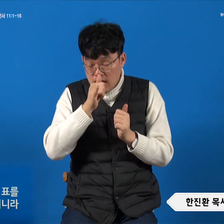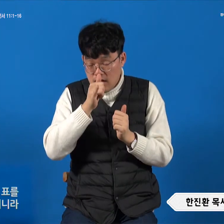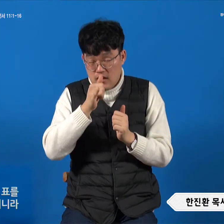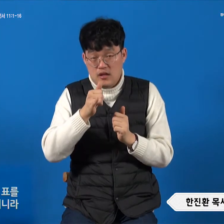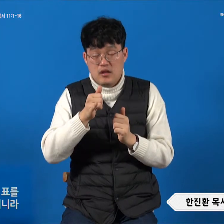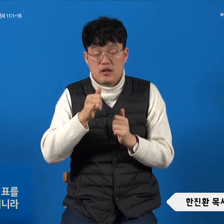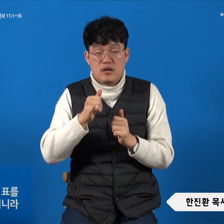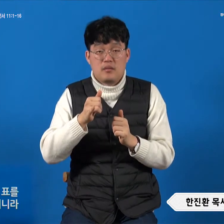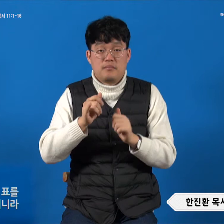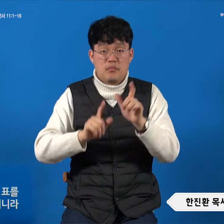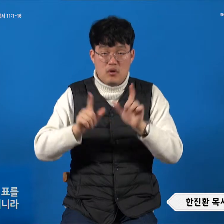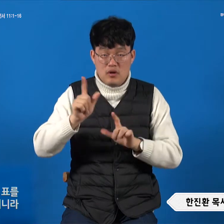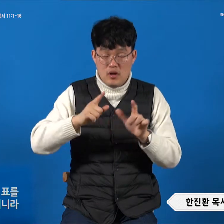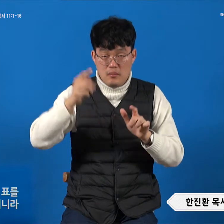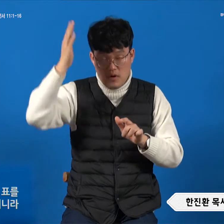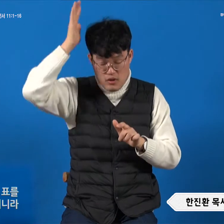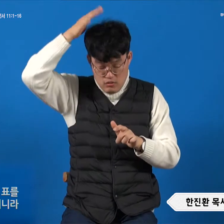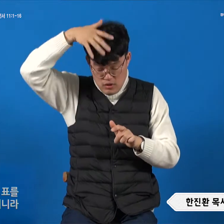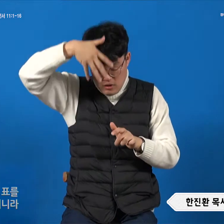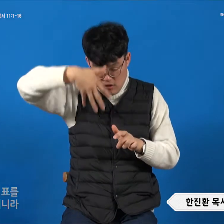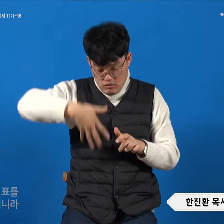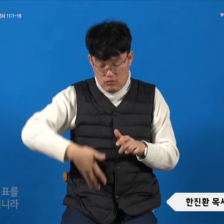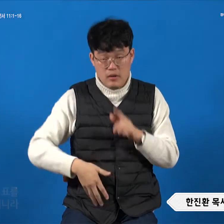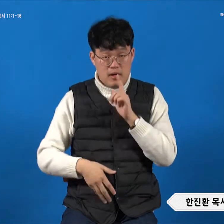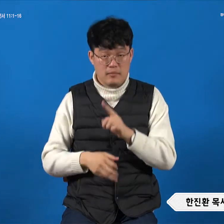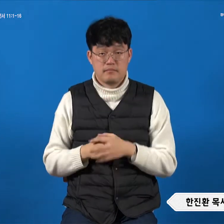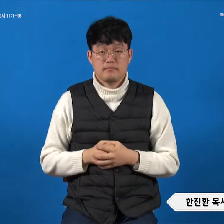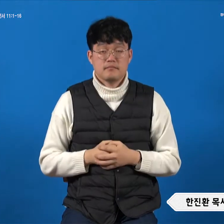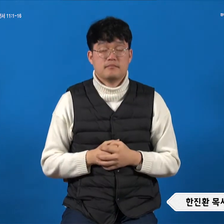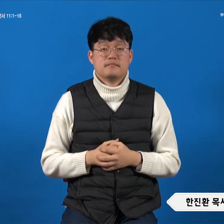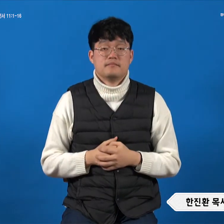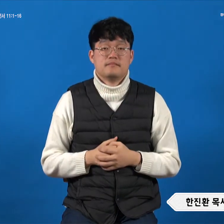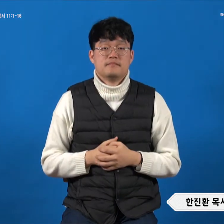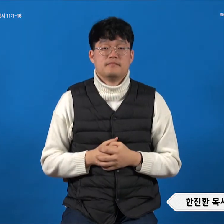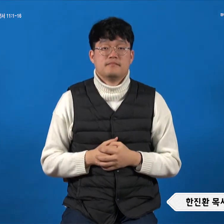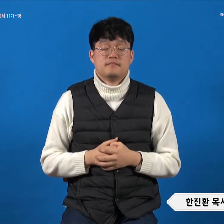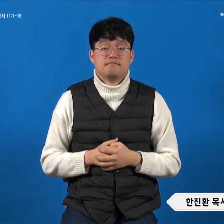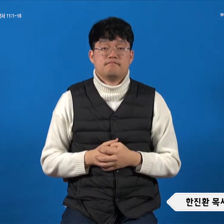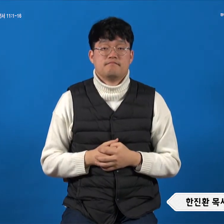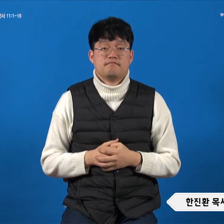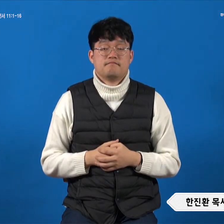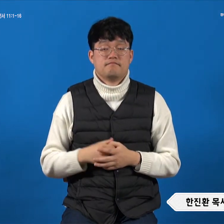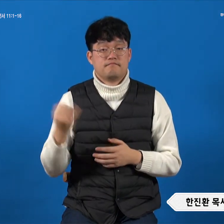머리 위에 둘지니라. 그 머리 위에 두라는 말은 너울을 쓰라는 말이죠.